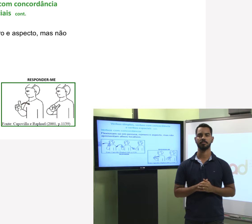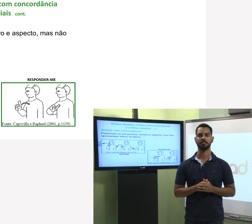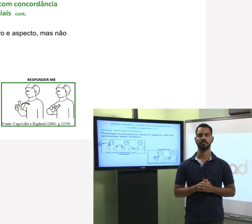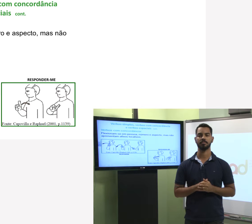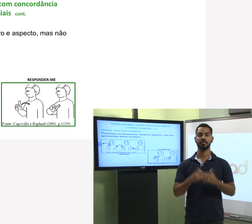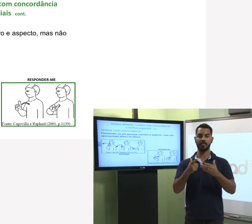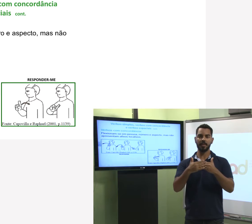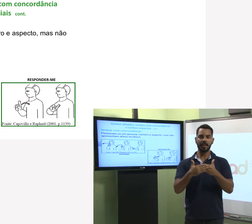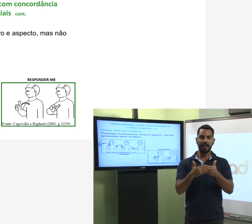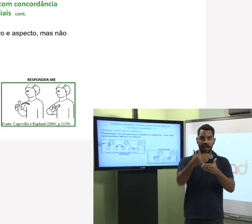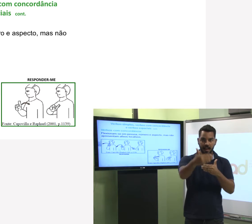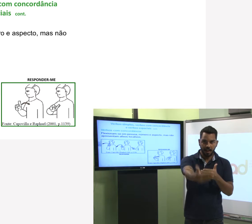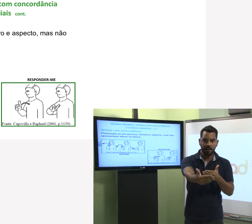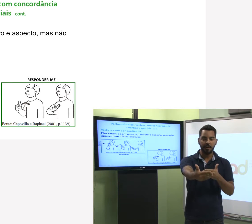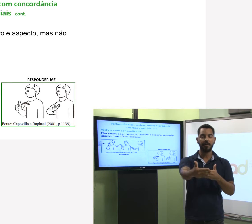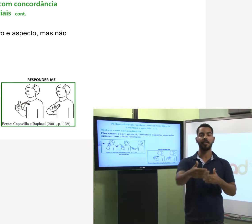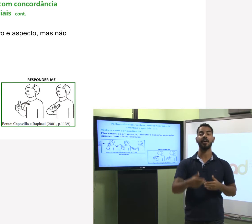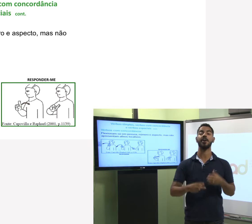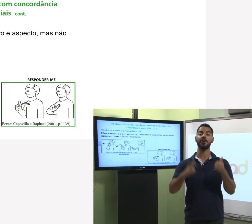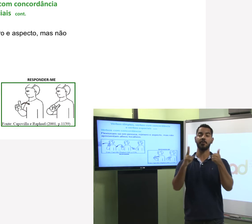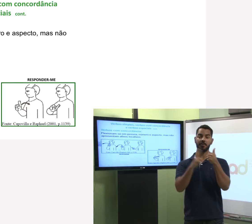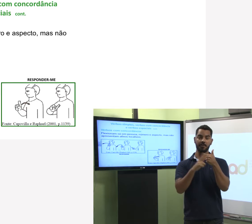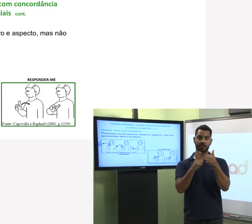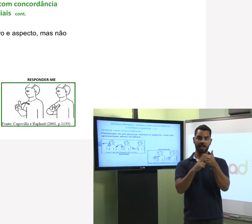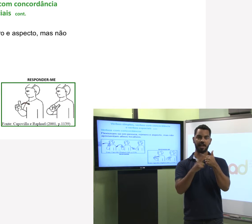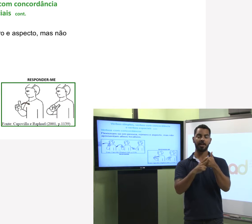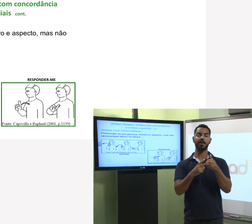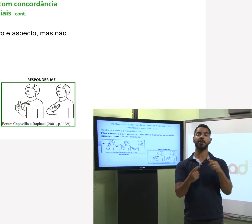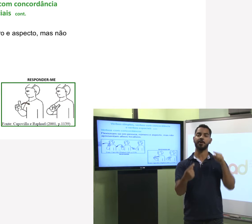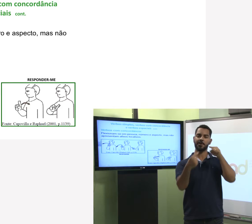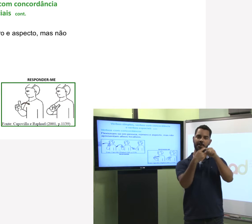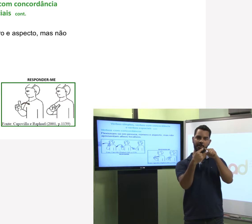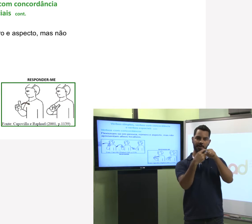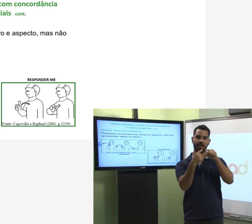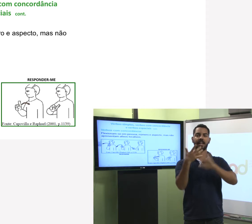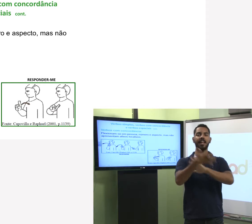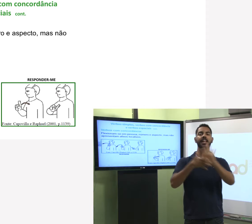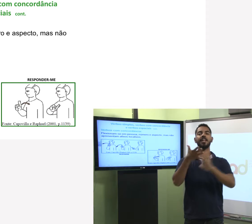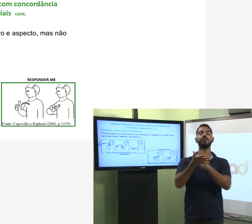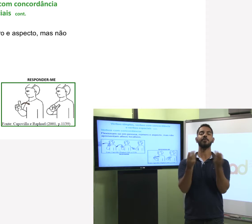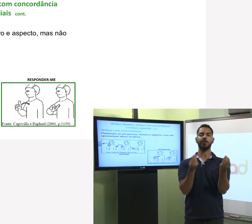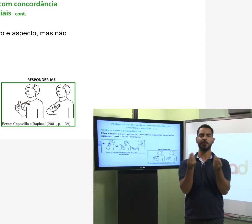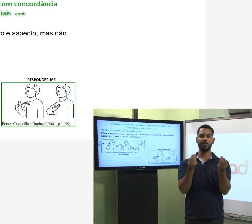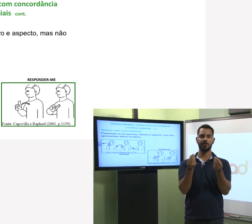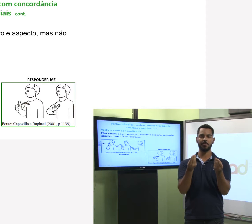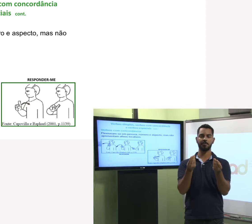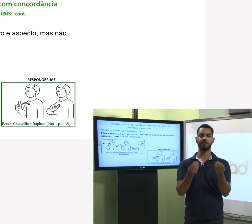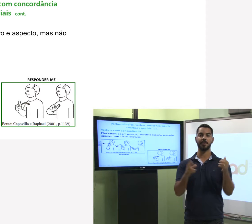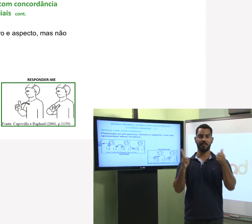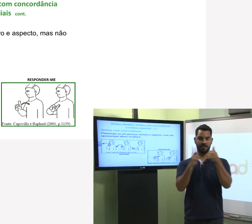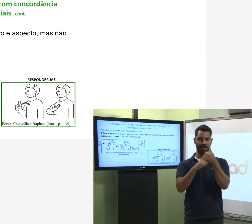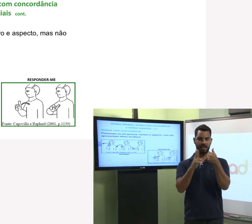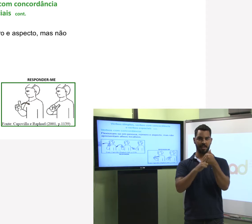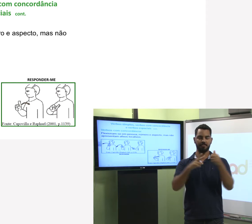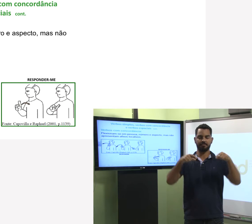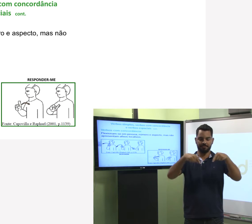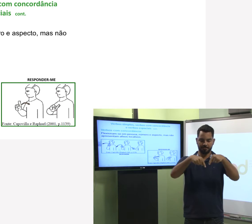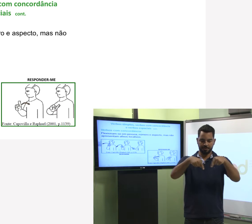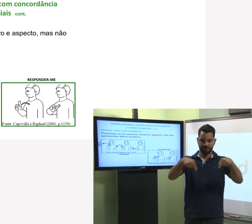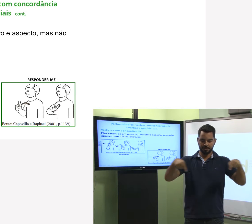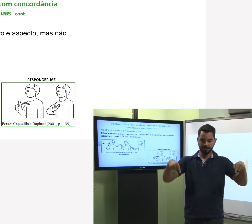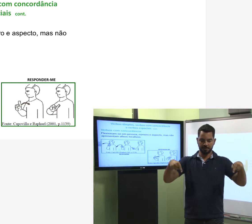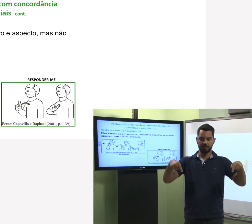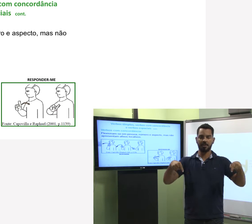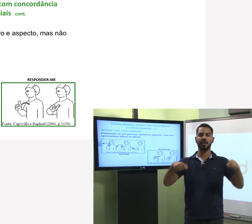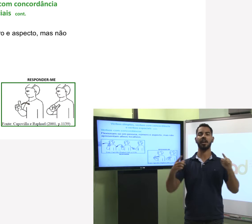Dando sequência, vamos ver agora os verbos que têm concordância na língua de sinais. Esses verbos com concordância,